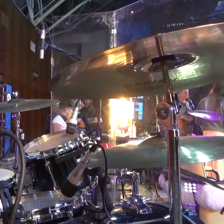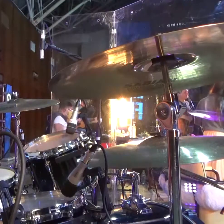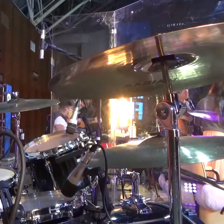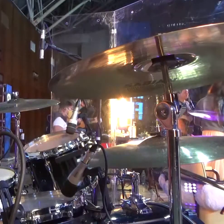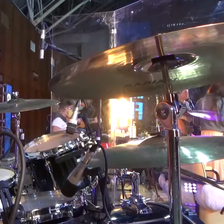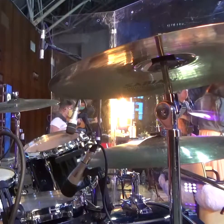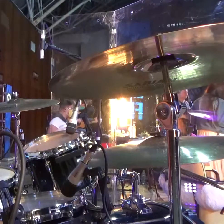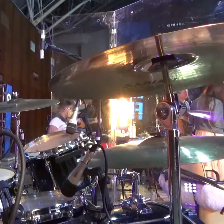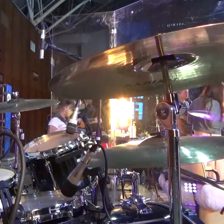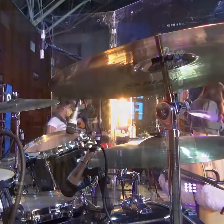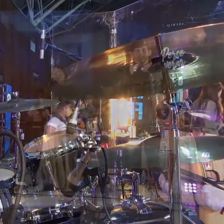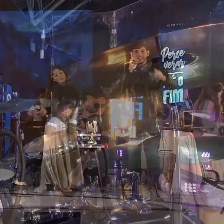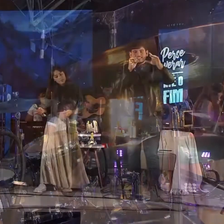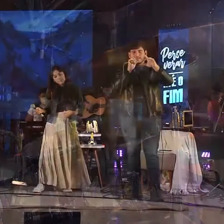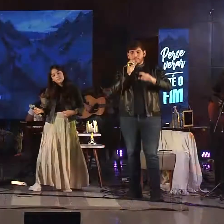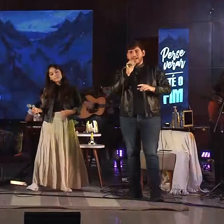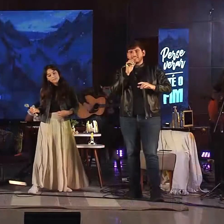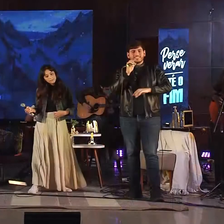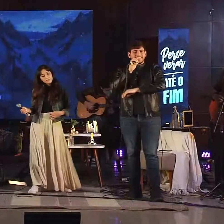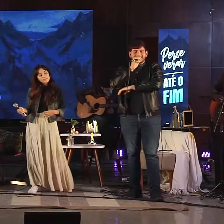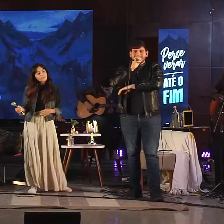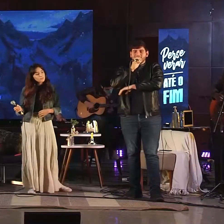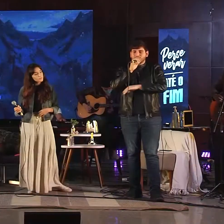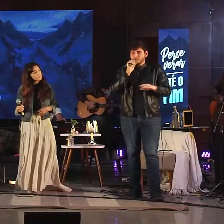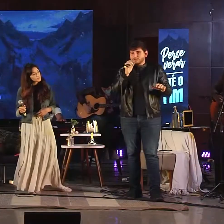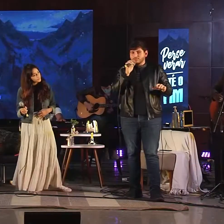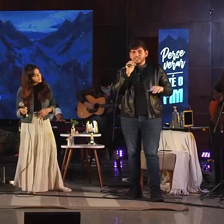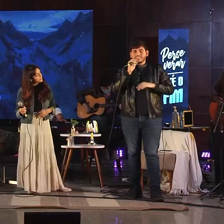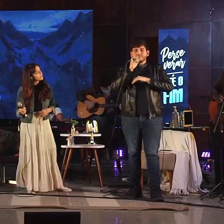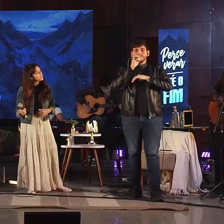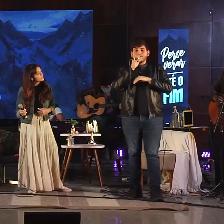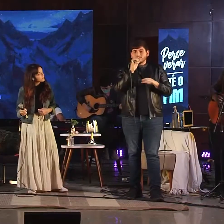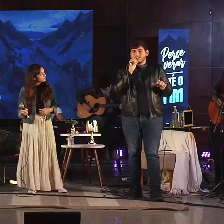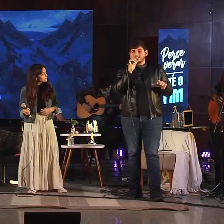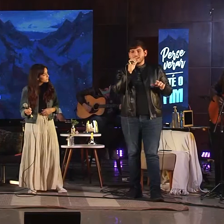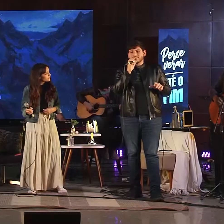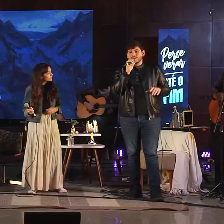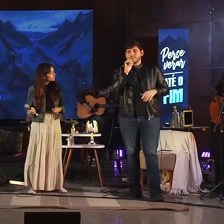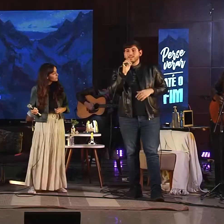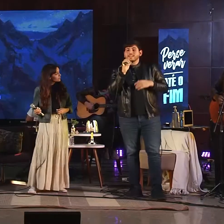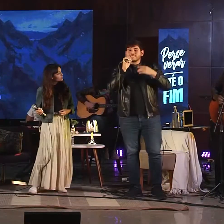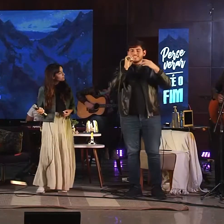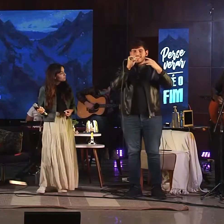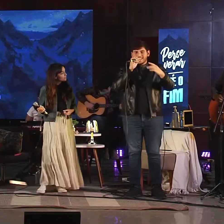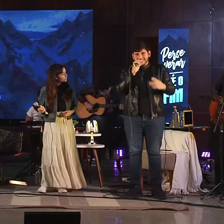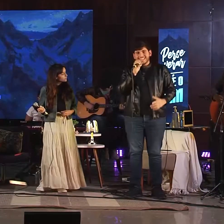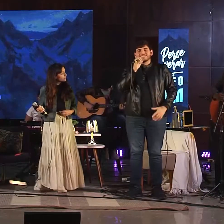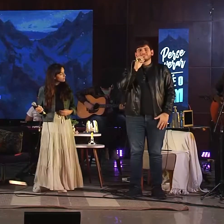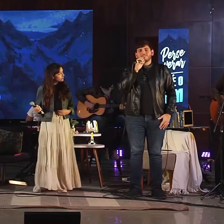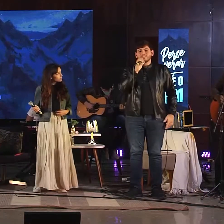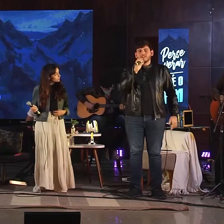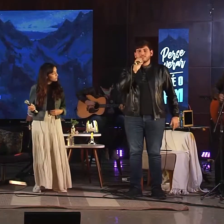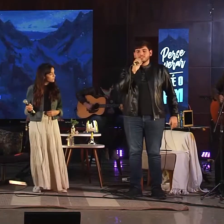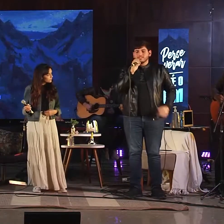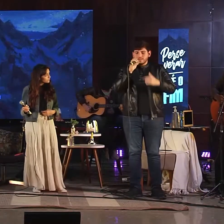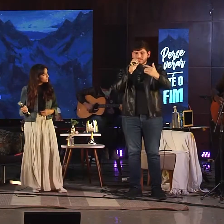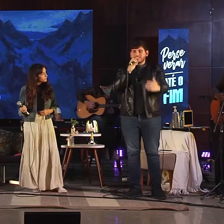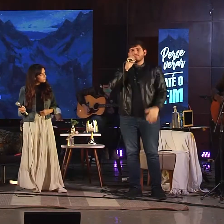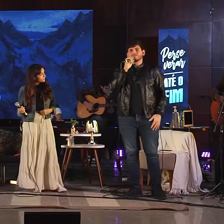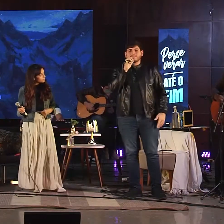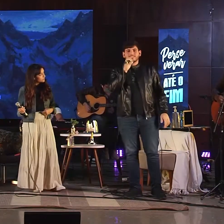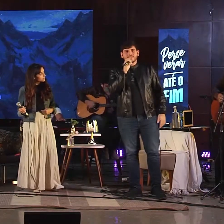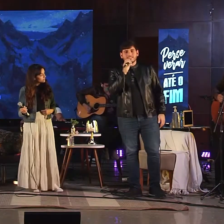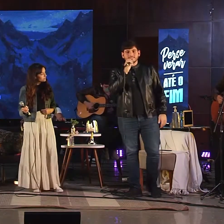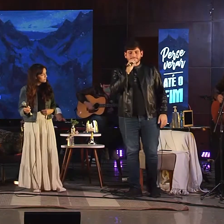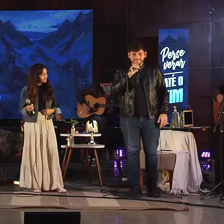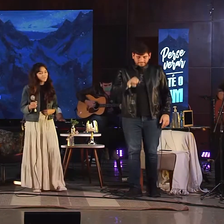nós temos que perseverar, que essa paz que excede tudo, que foge da nossa razão, seja realidade na sua vida hoje. Vamos cantar